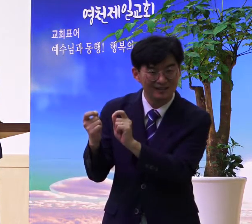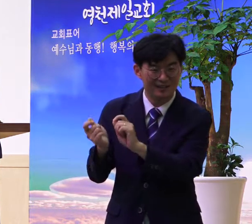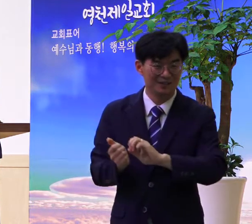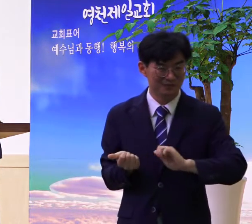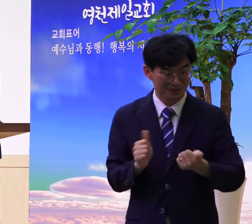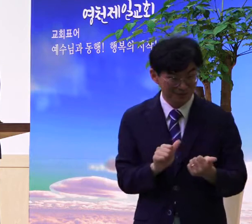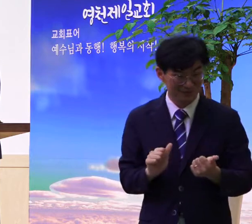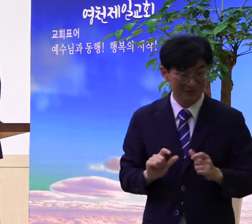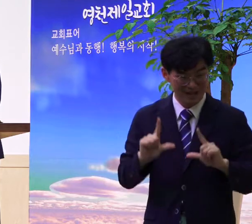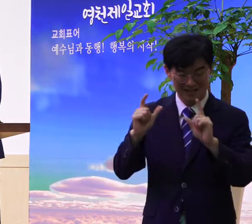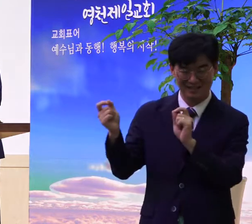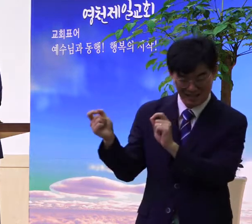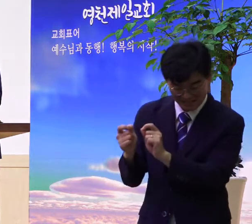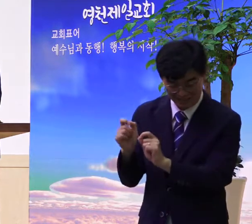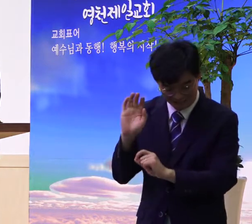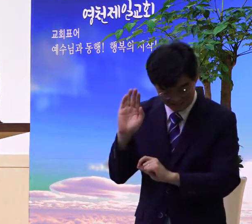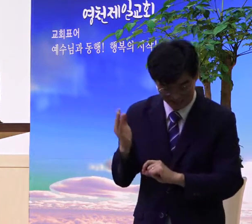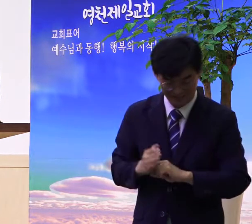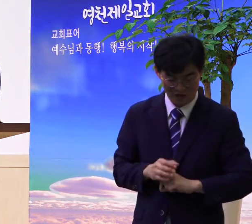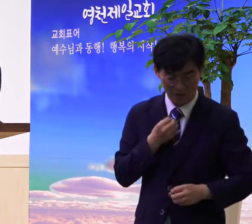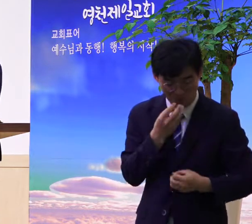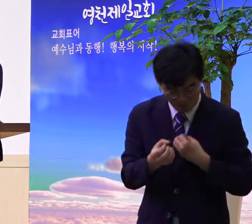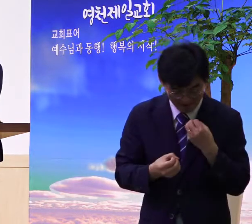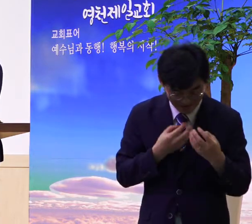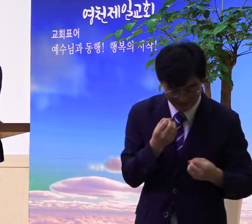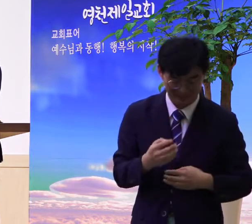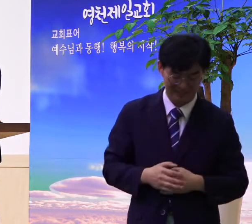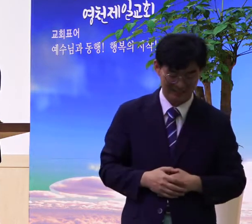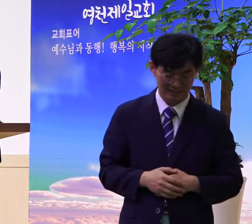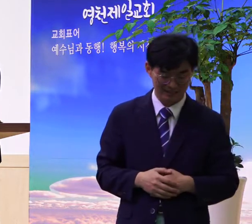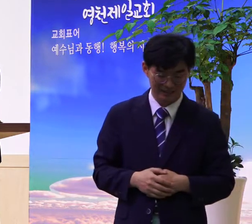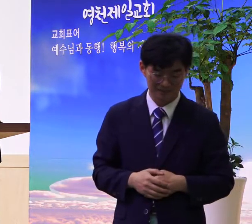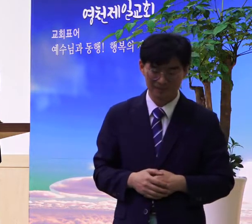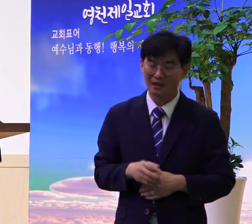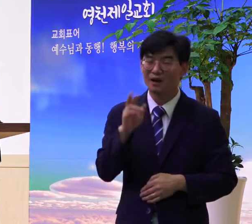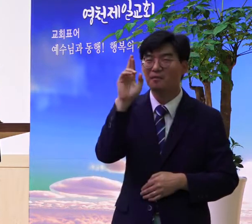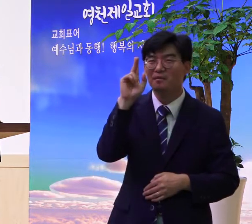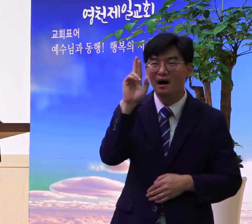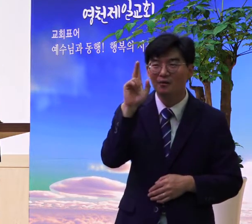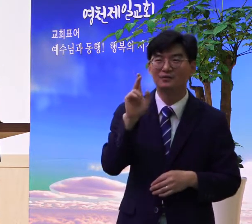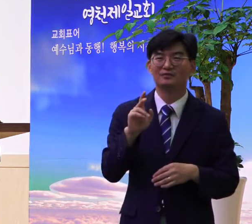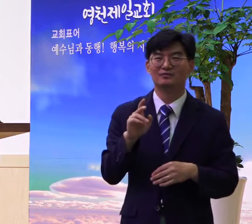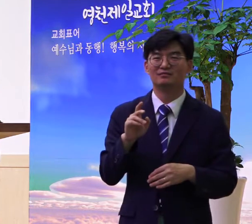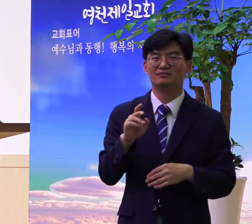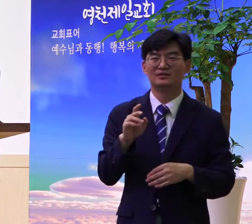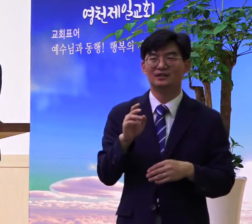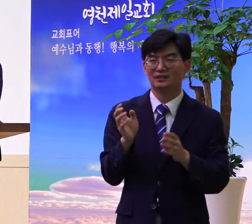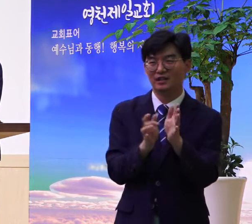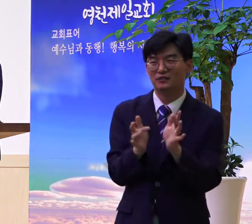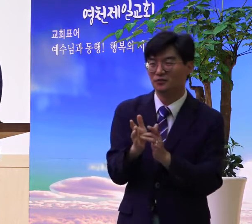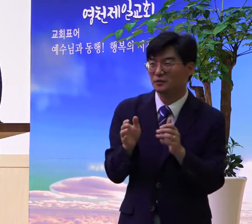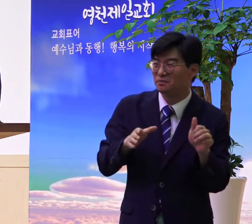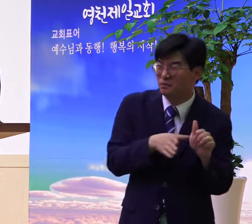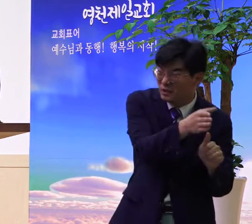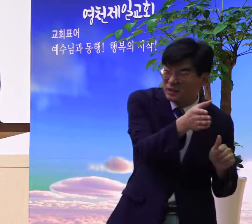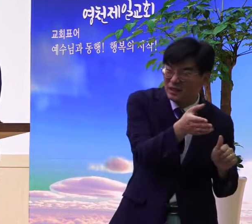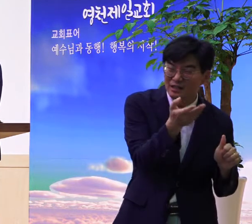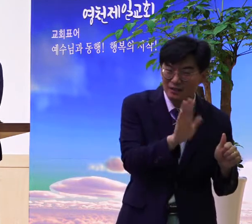다메섹으로 가던 그 길에서 그 도상에서 예수님을 만나고 바울이 예수님을 위해서 모든 것을 다